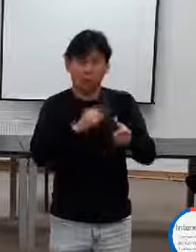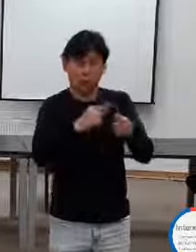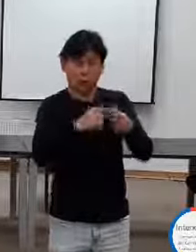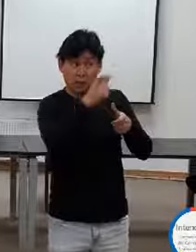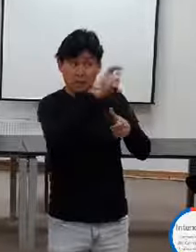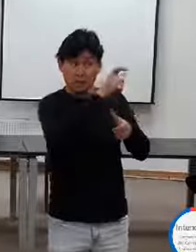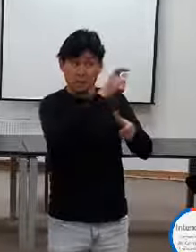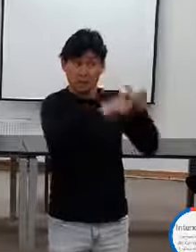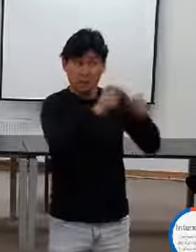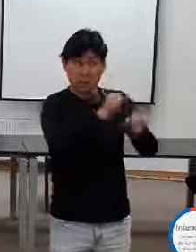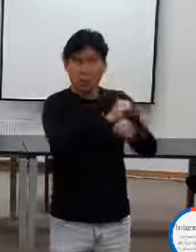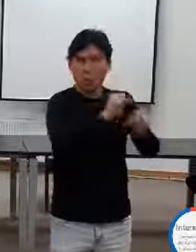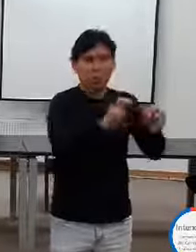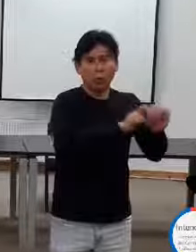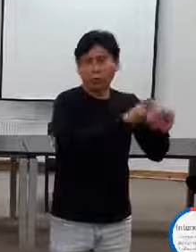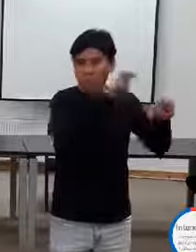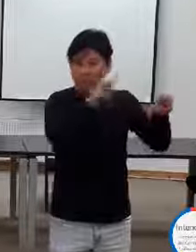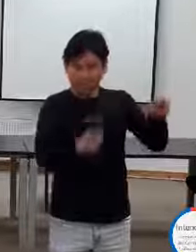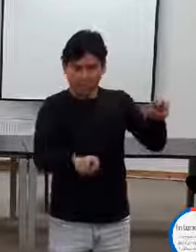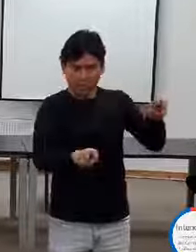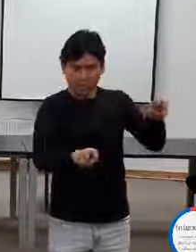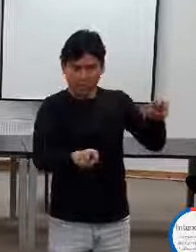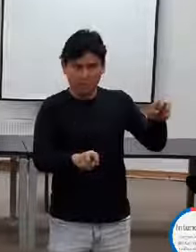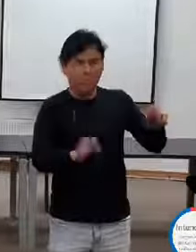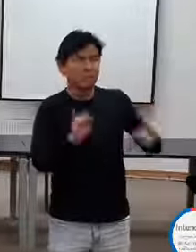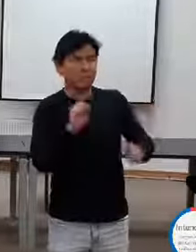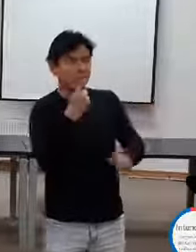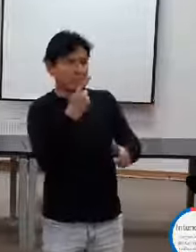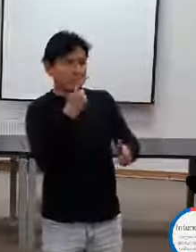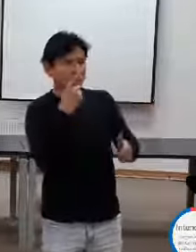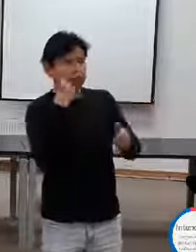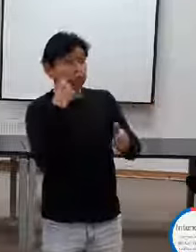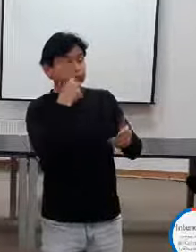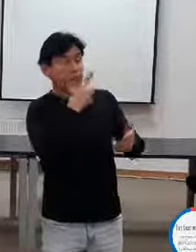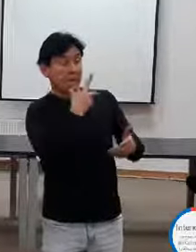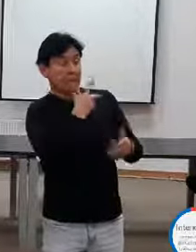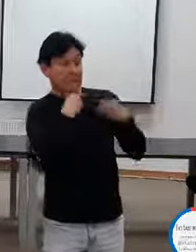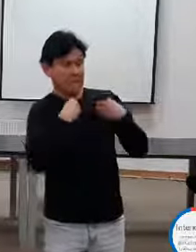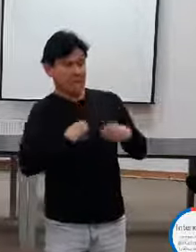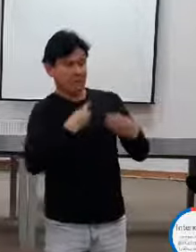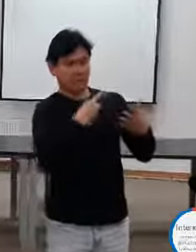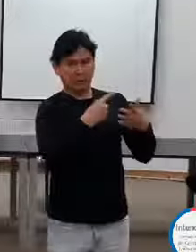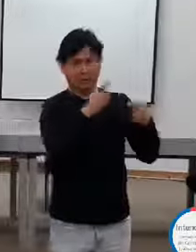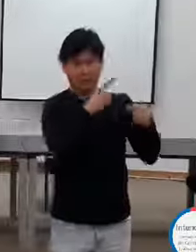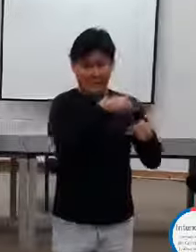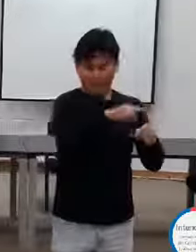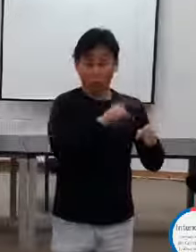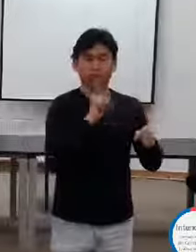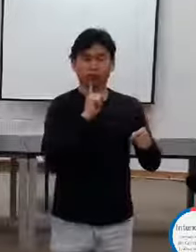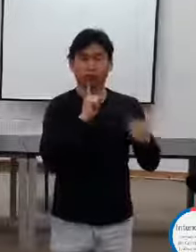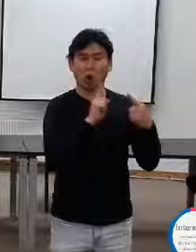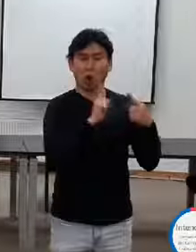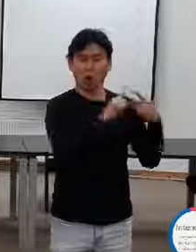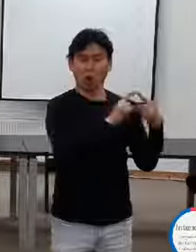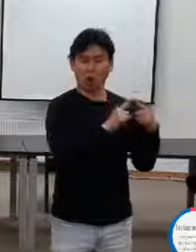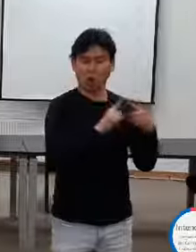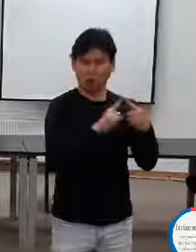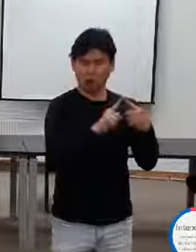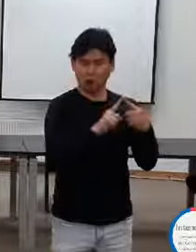estos practicantes no podrían bajar de este buque? Se le hace el estudio epidemiológico. Si ellos estuvieron con tripulantes y estos